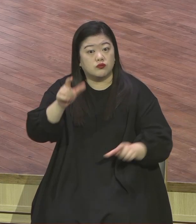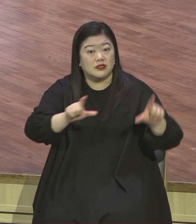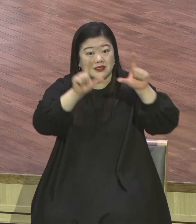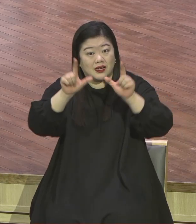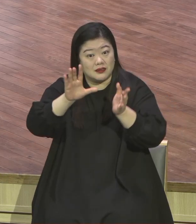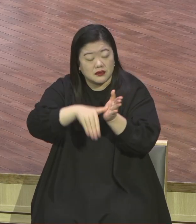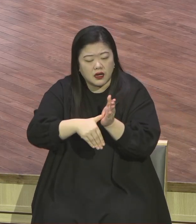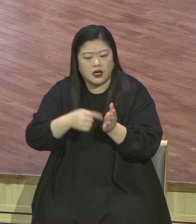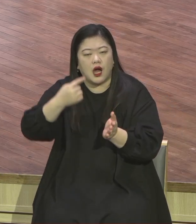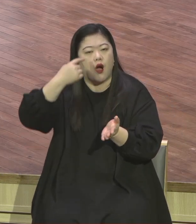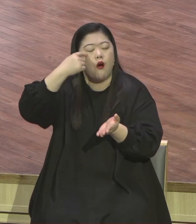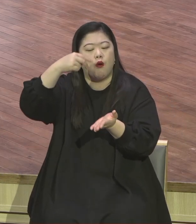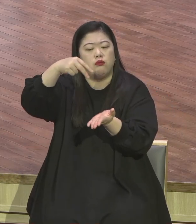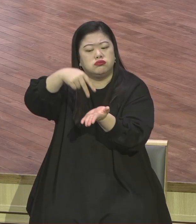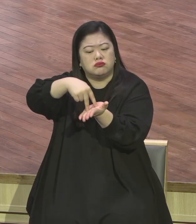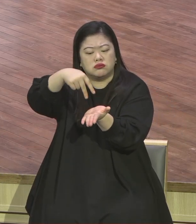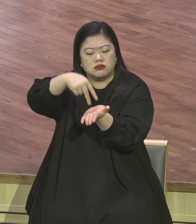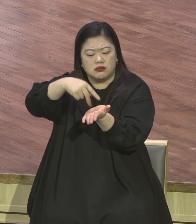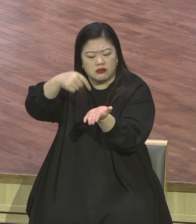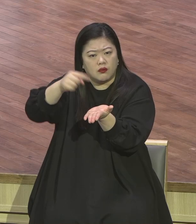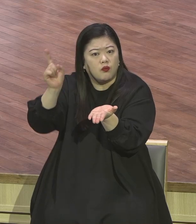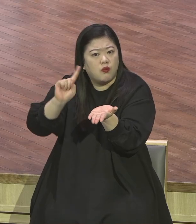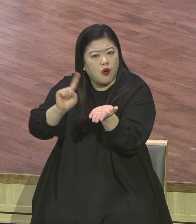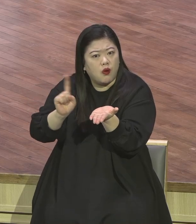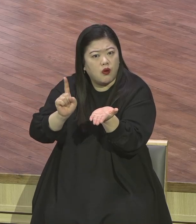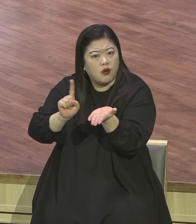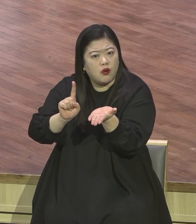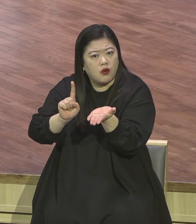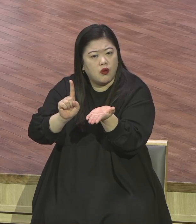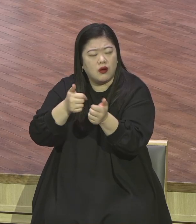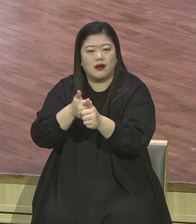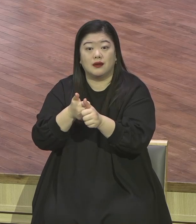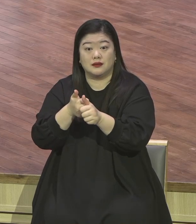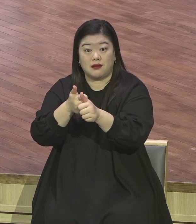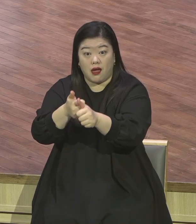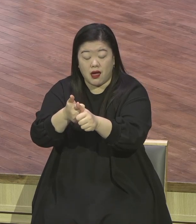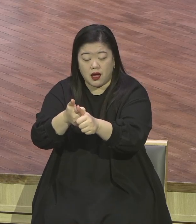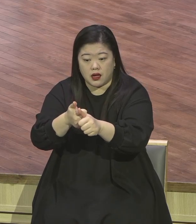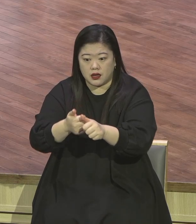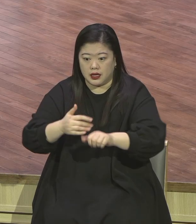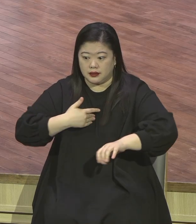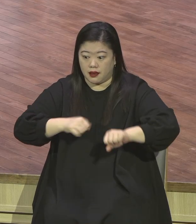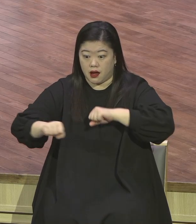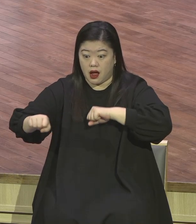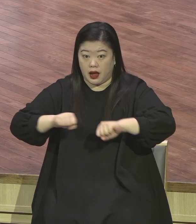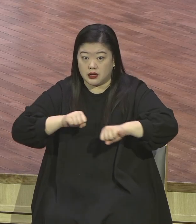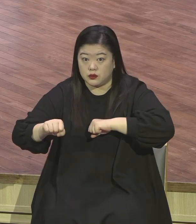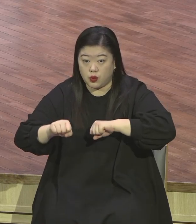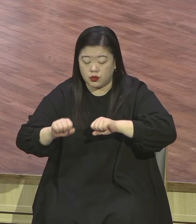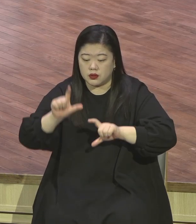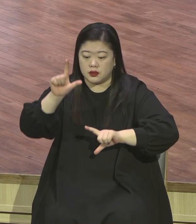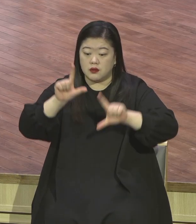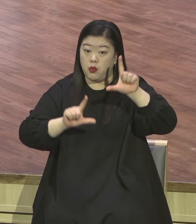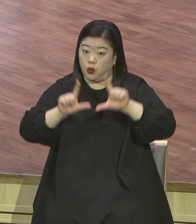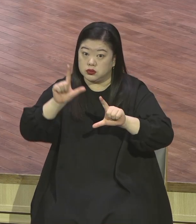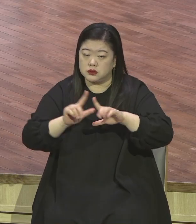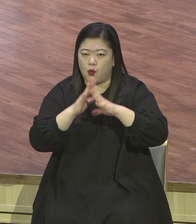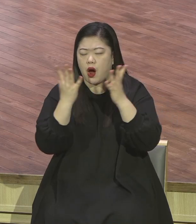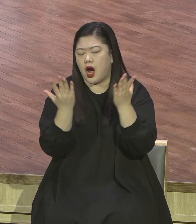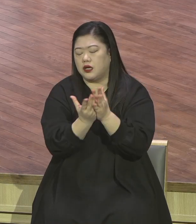어떤 관점을 가지느냐에 따라서 삶의 모습이 전혀 달라집니다.